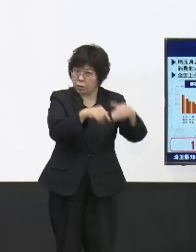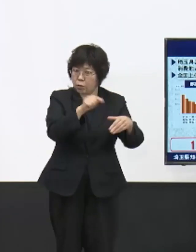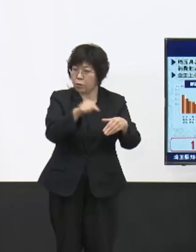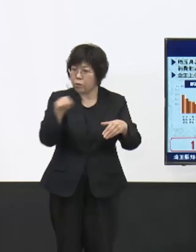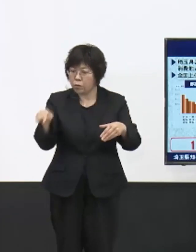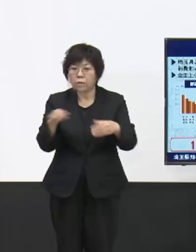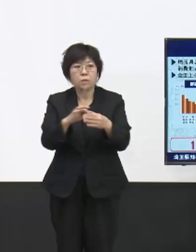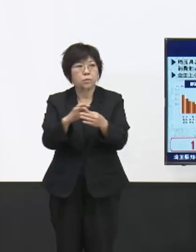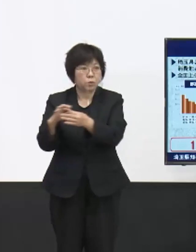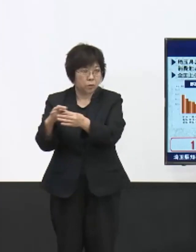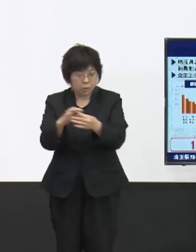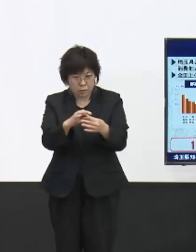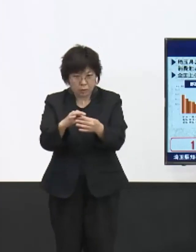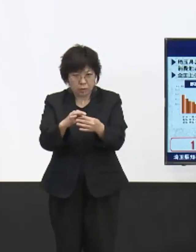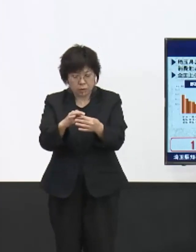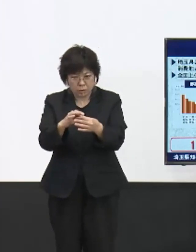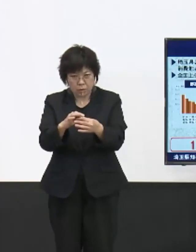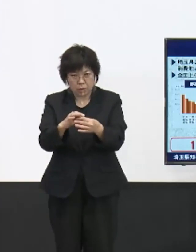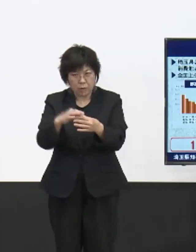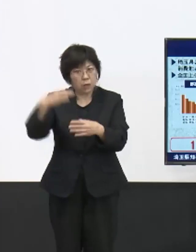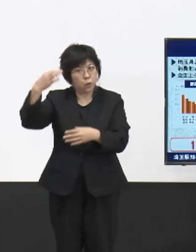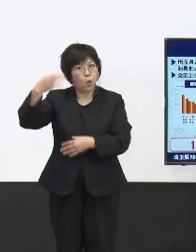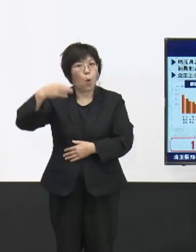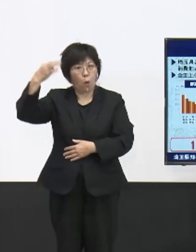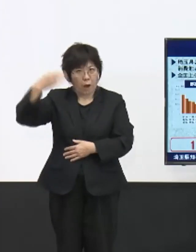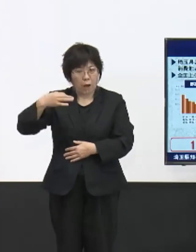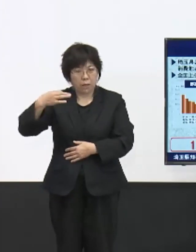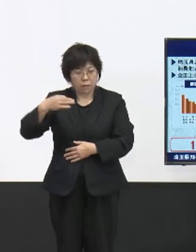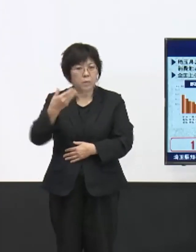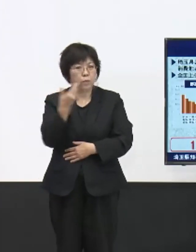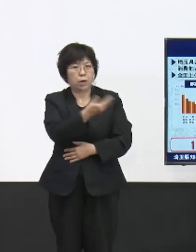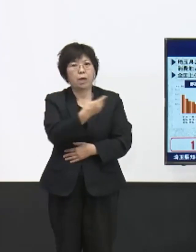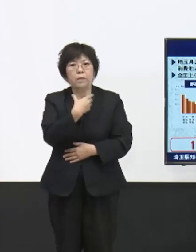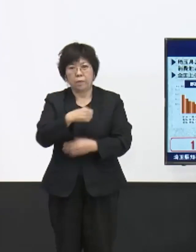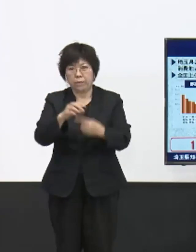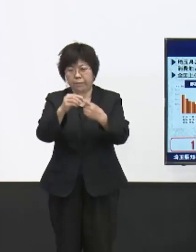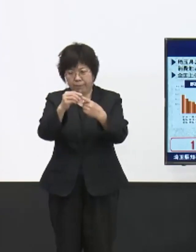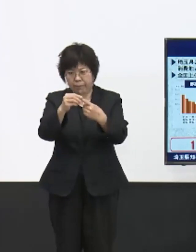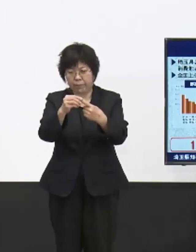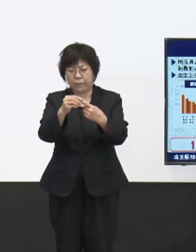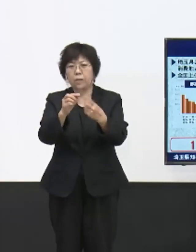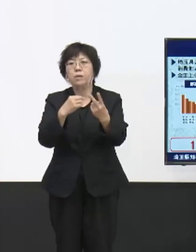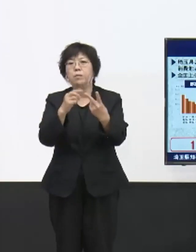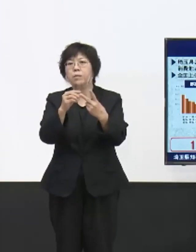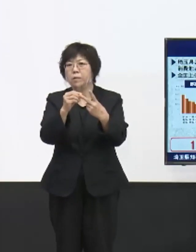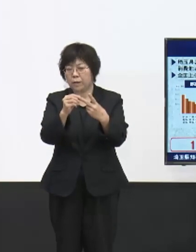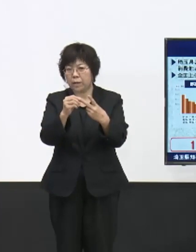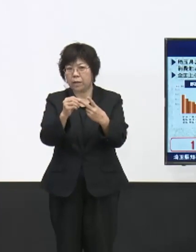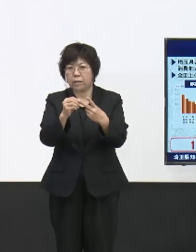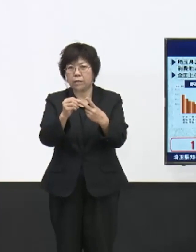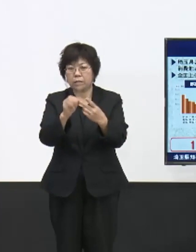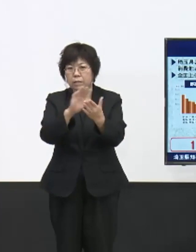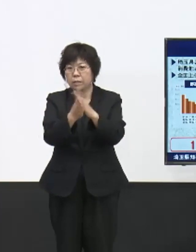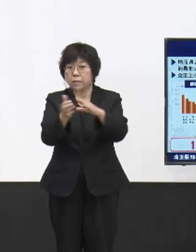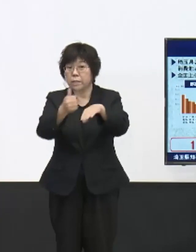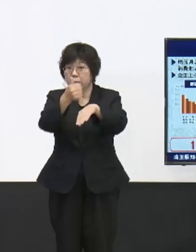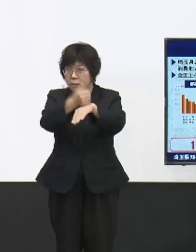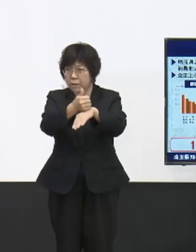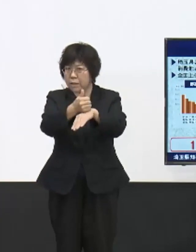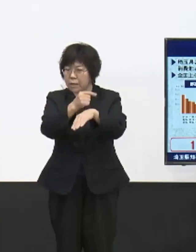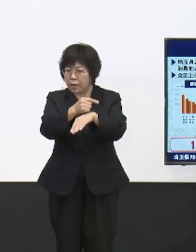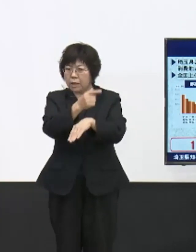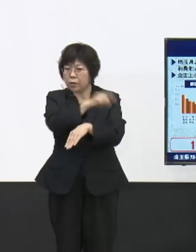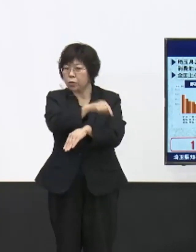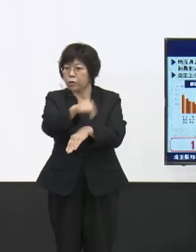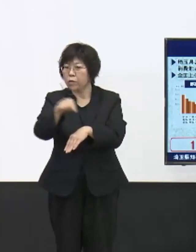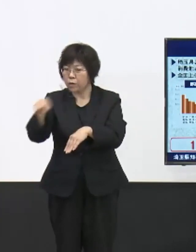の評価についてお伺いしたいのが1点と、あともう1点がですね、今回知事応援演説かなりあちこちに入られたかと